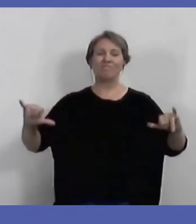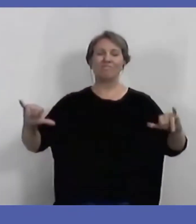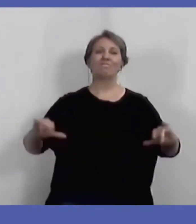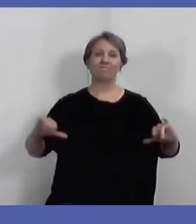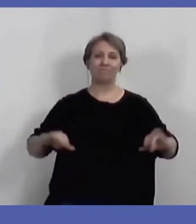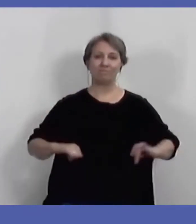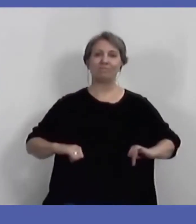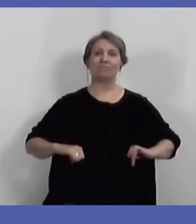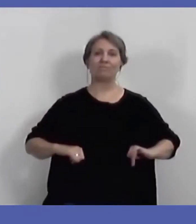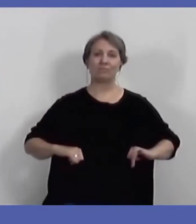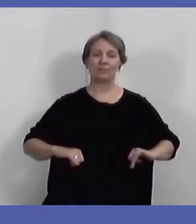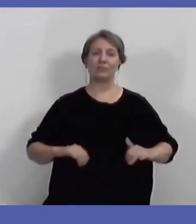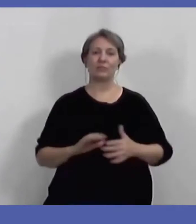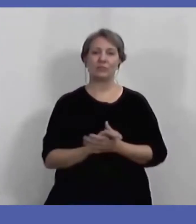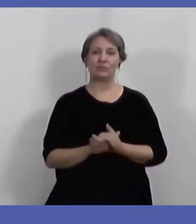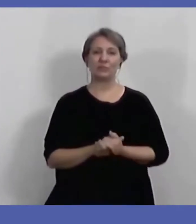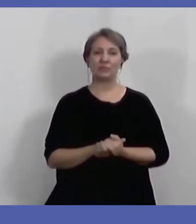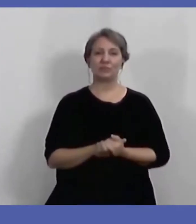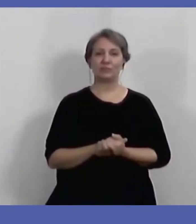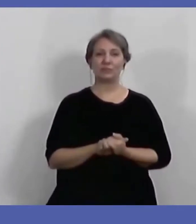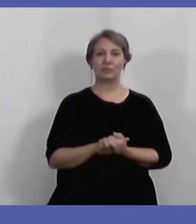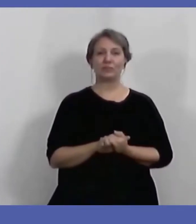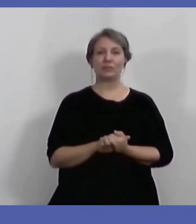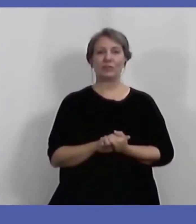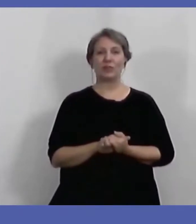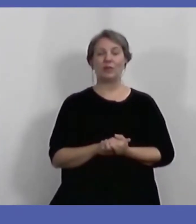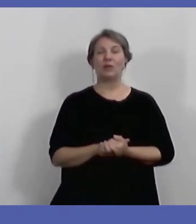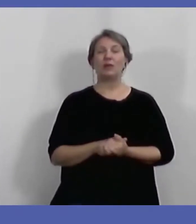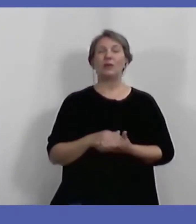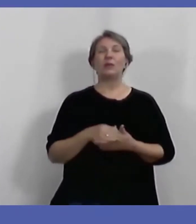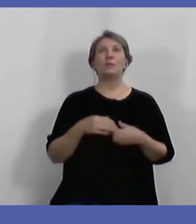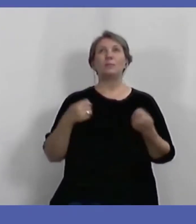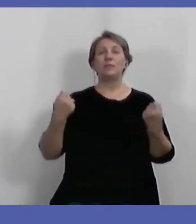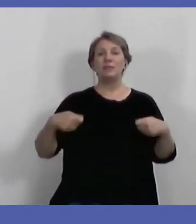sacerdotes e dos escribas, ser morto.